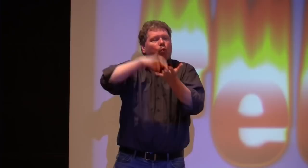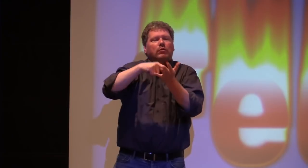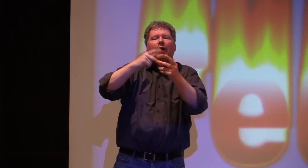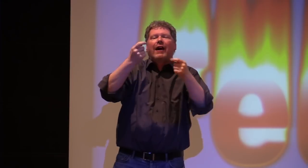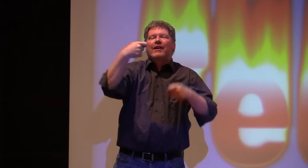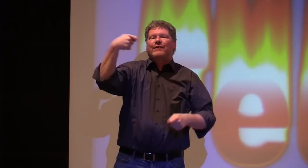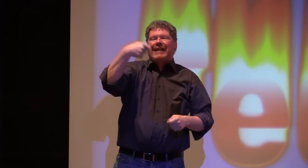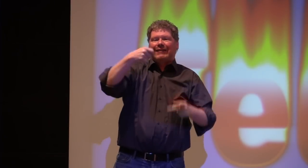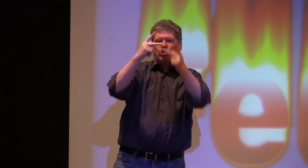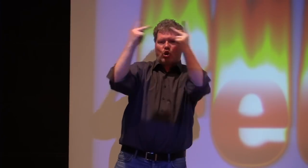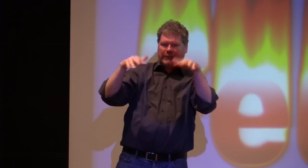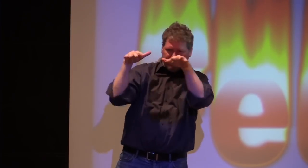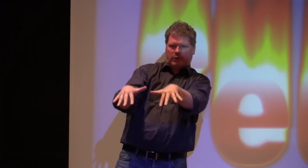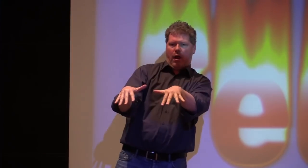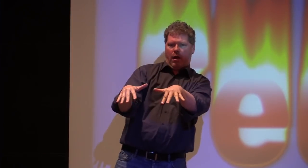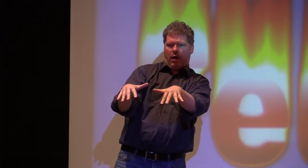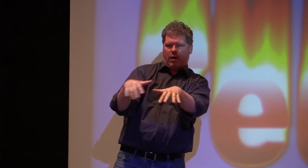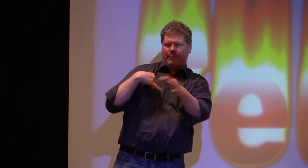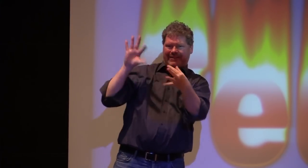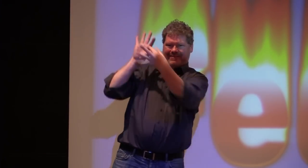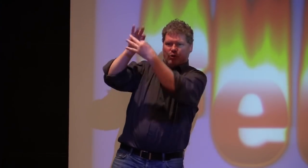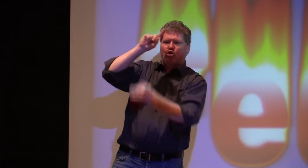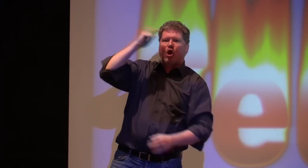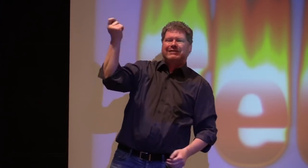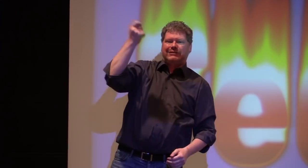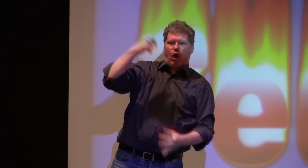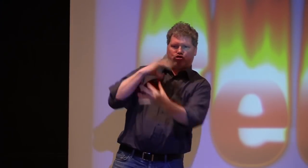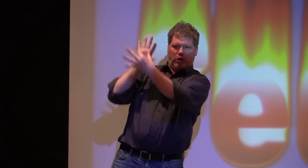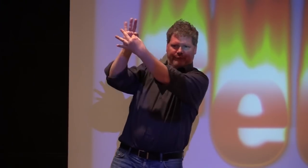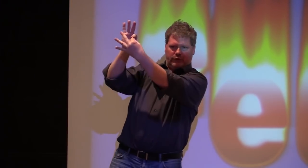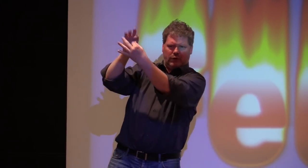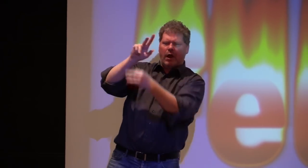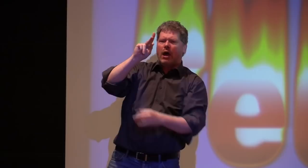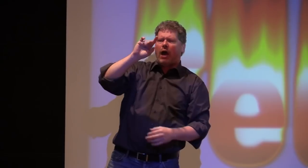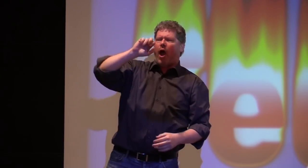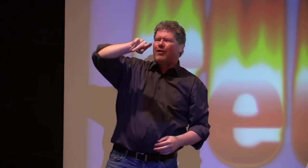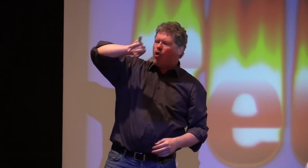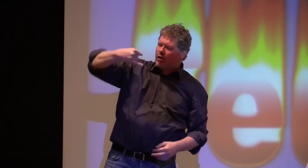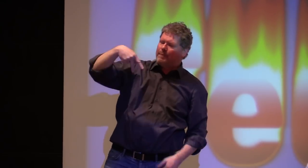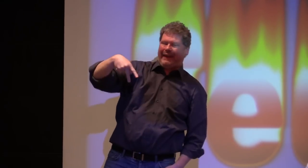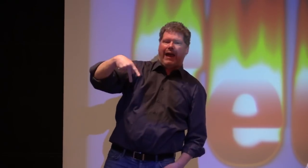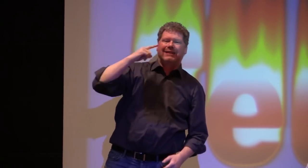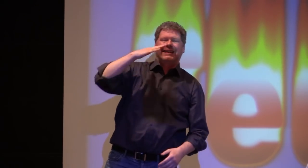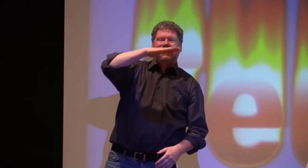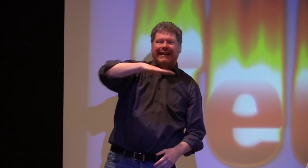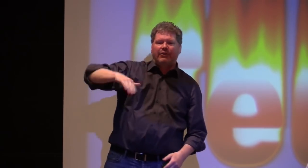Naja, die Deutsche Gehörlosenjugend ist natürlich auch nur so erfolgreich, weil wir auch Zuschüsse